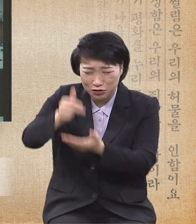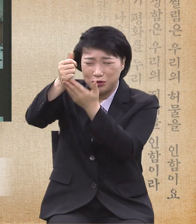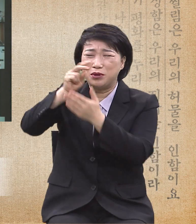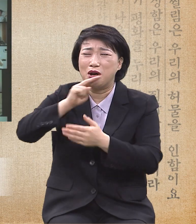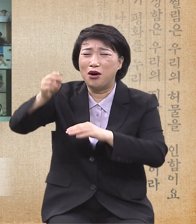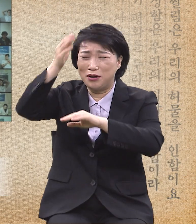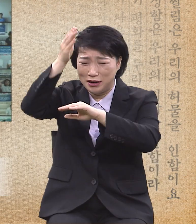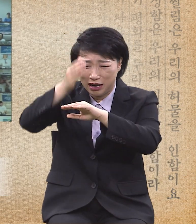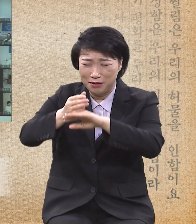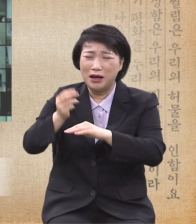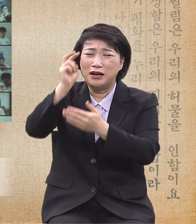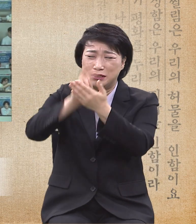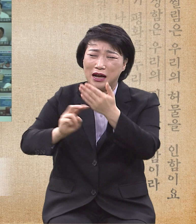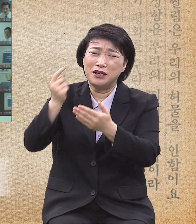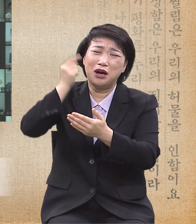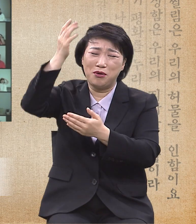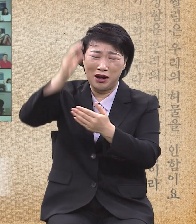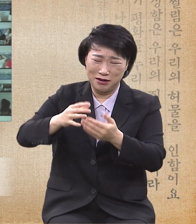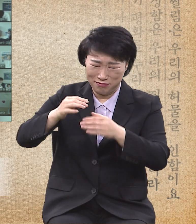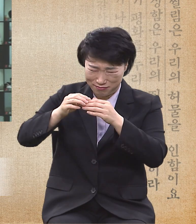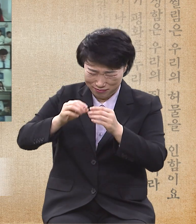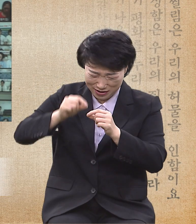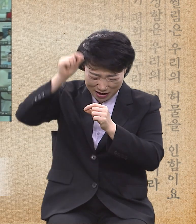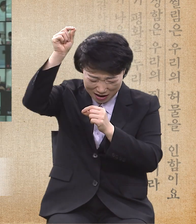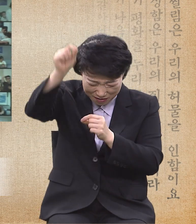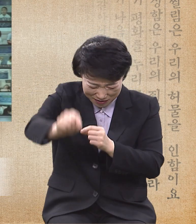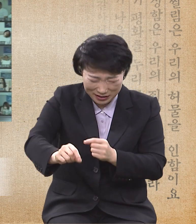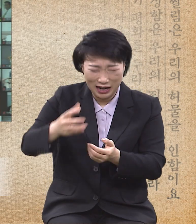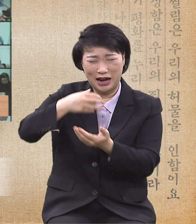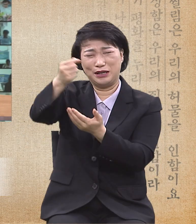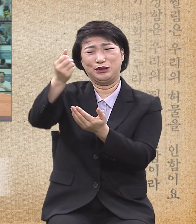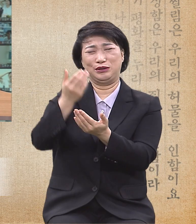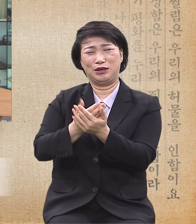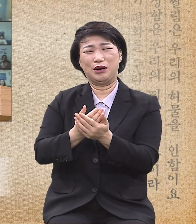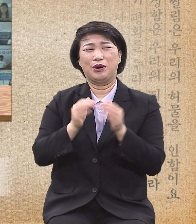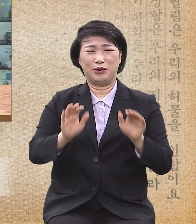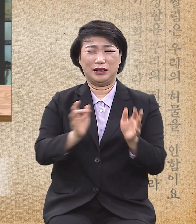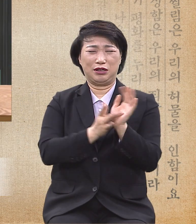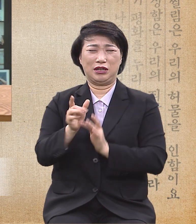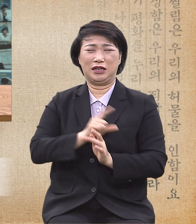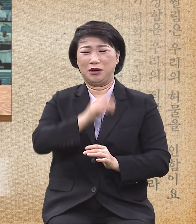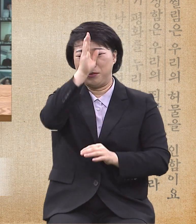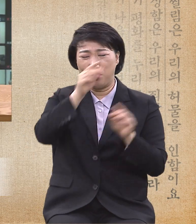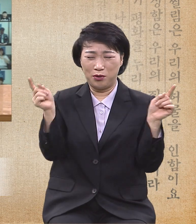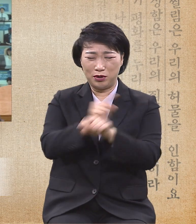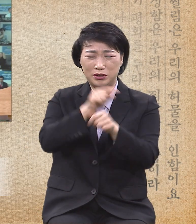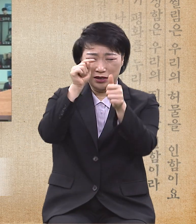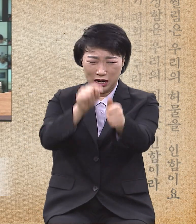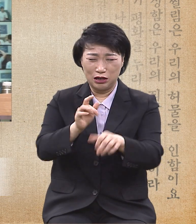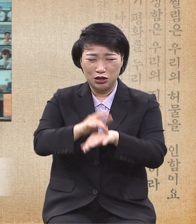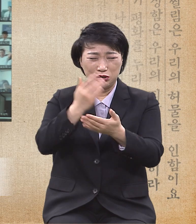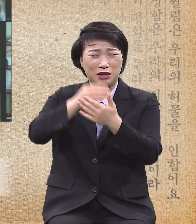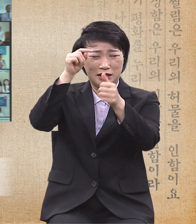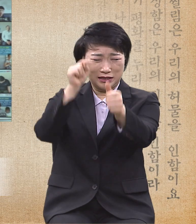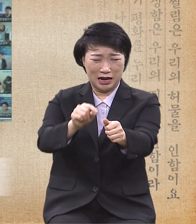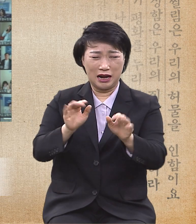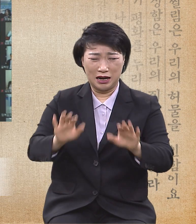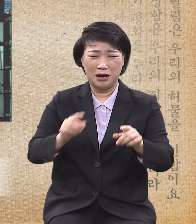감사와 찬양과 영광을 무한 받으시옵소서. 내 이름으로 병 고쳐라 귀신